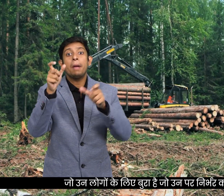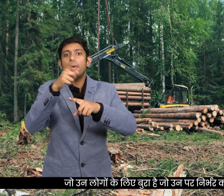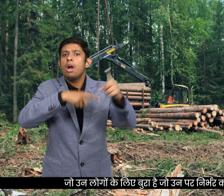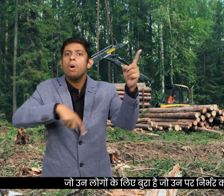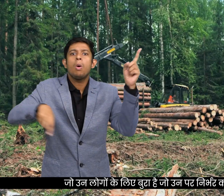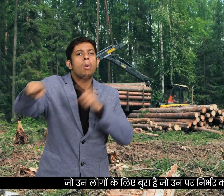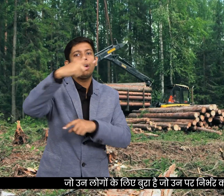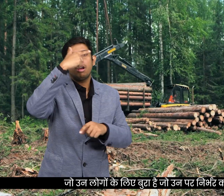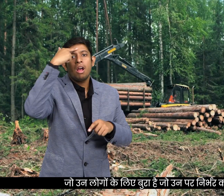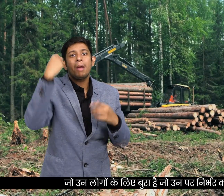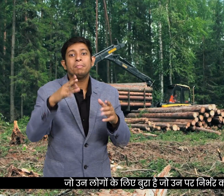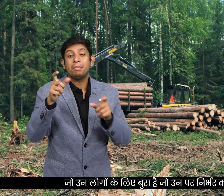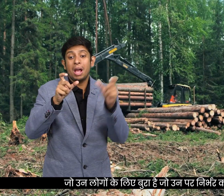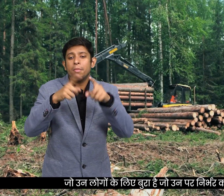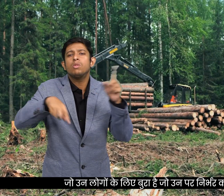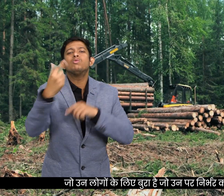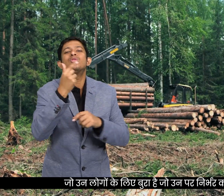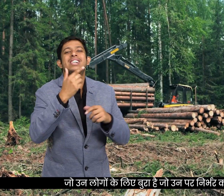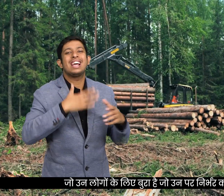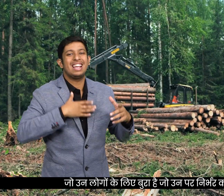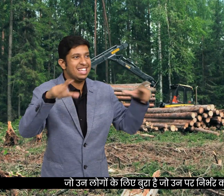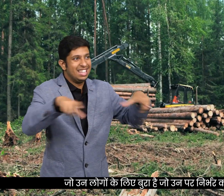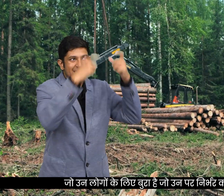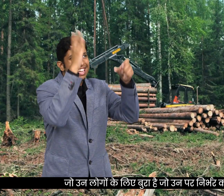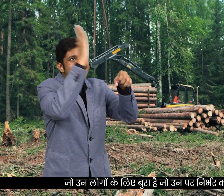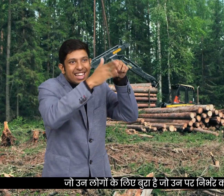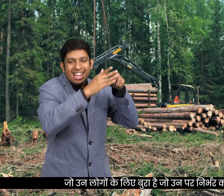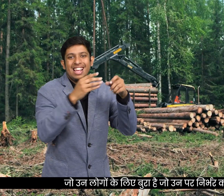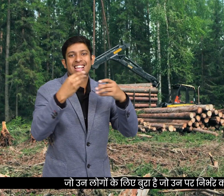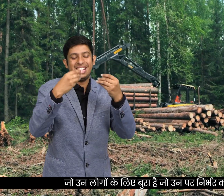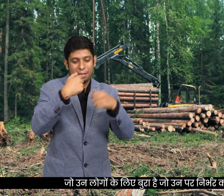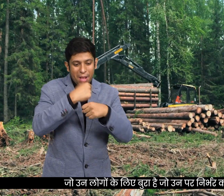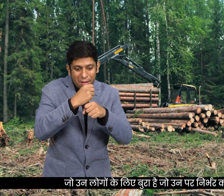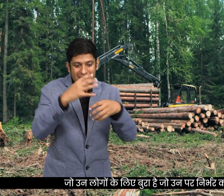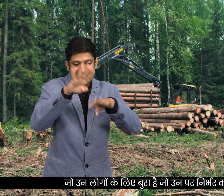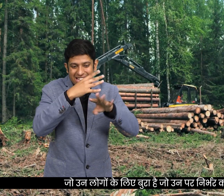बुरा है जो उन पर निर्भर करते हैं।